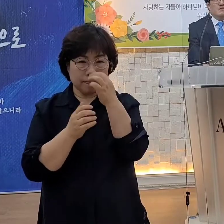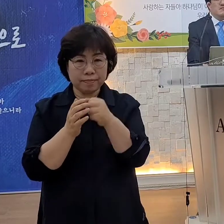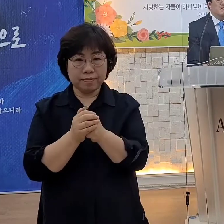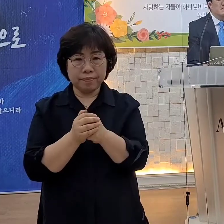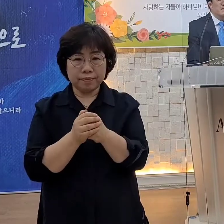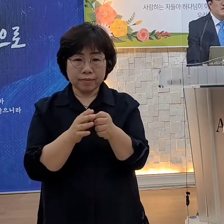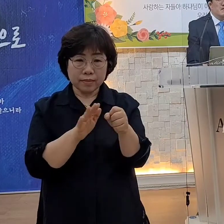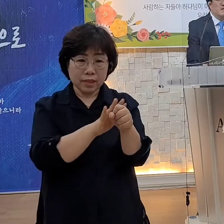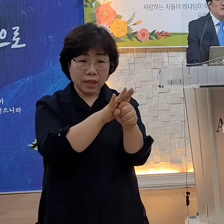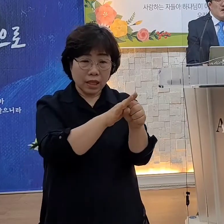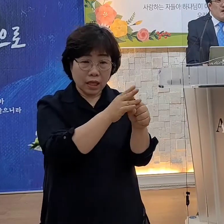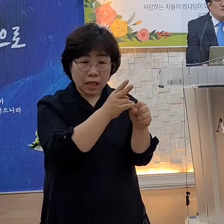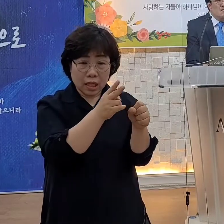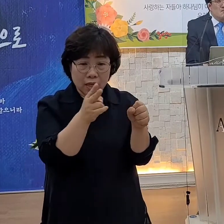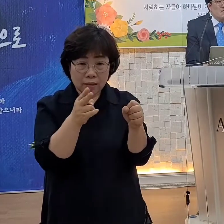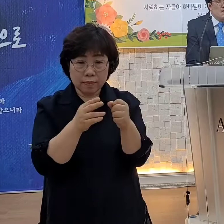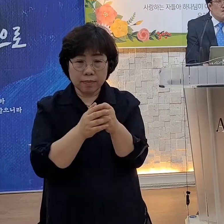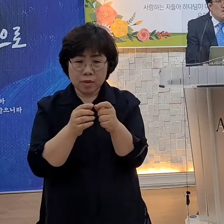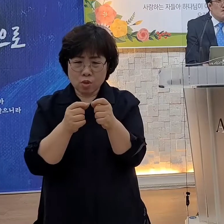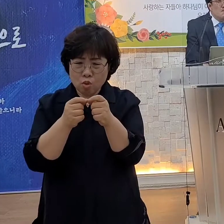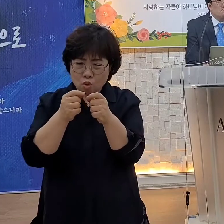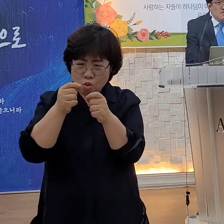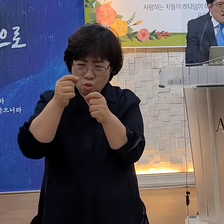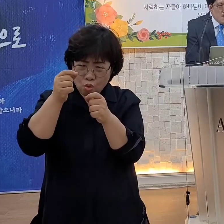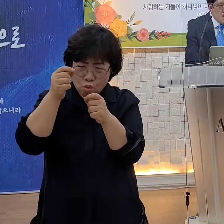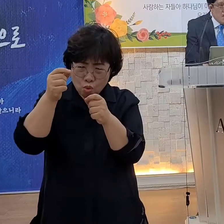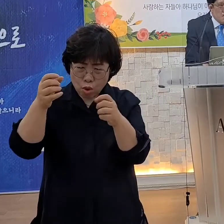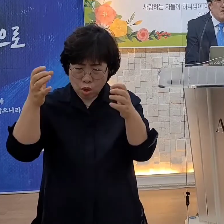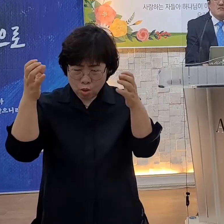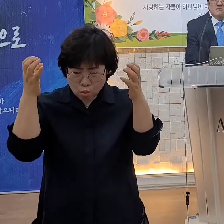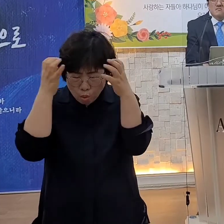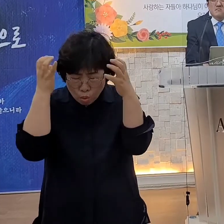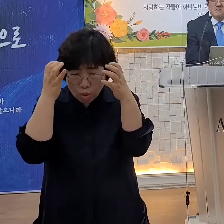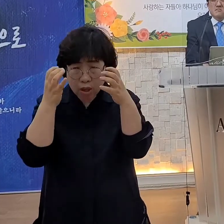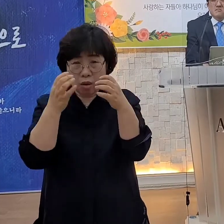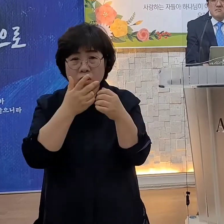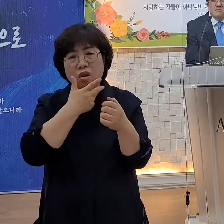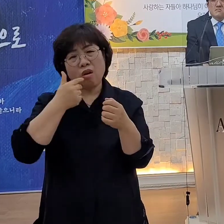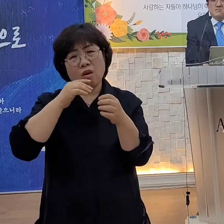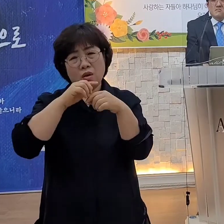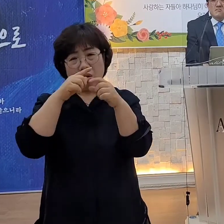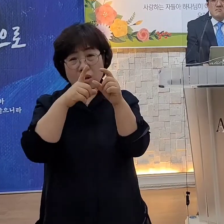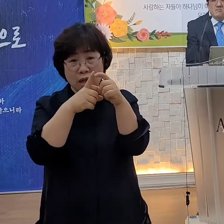suffering. 사랑은 오래 고통이다. 이 말이에요.